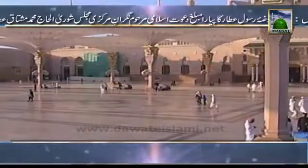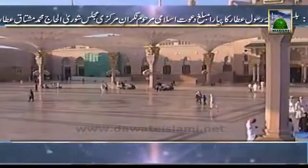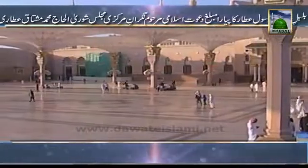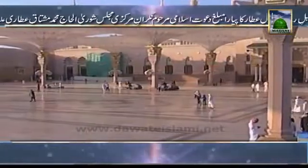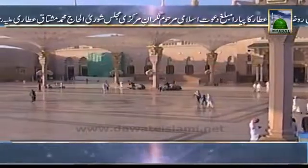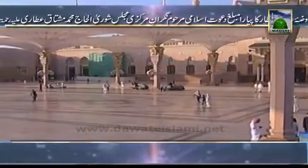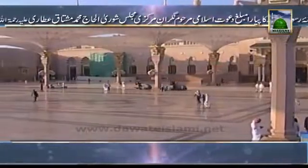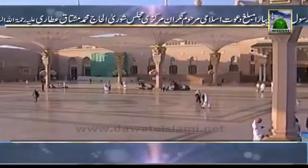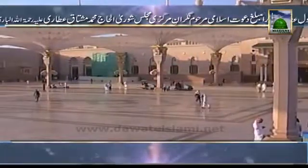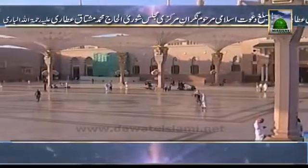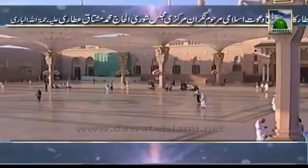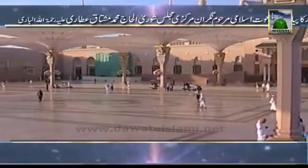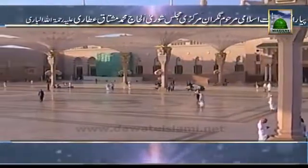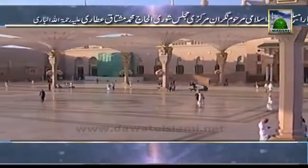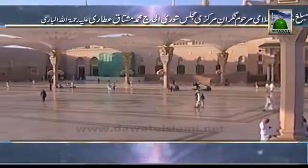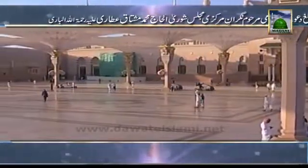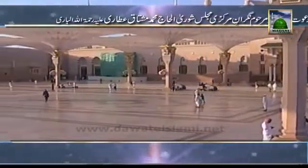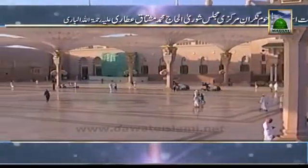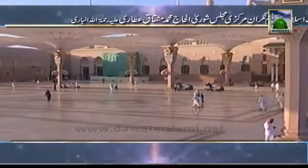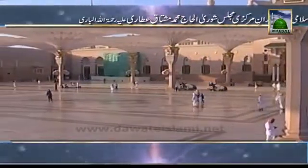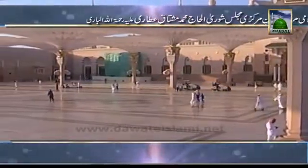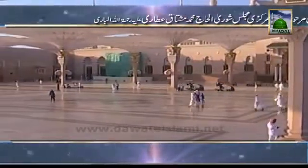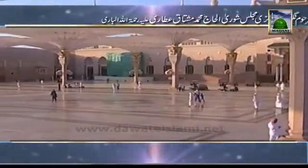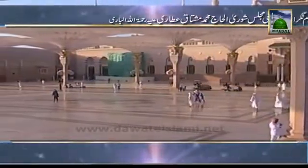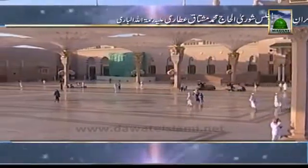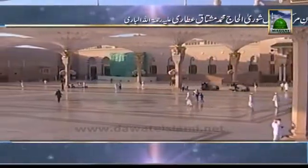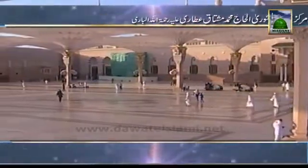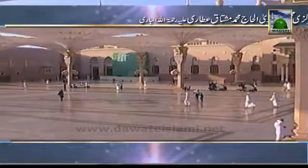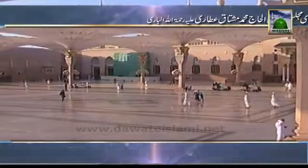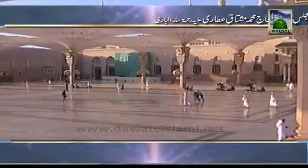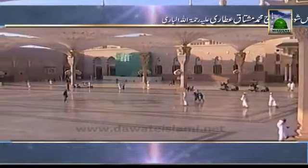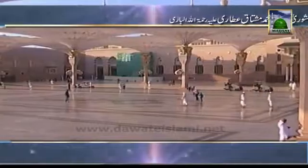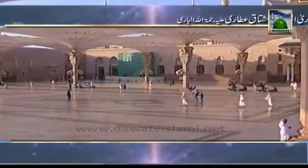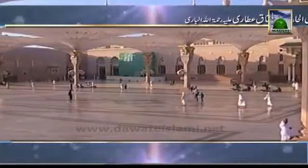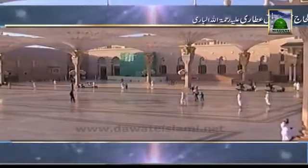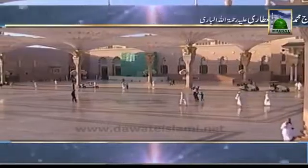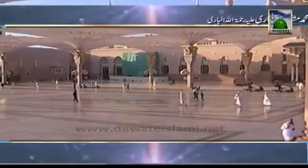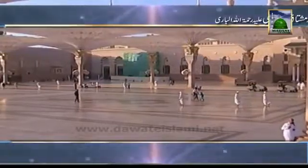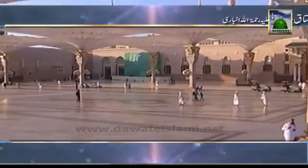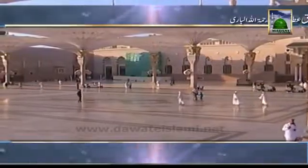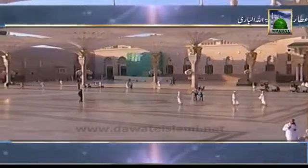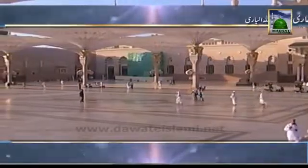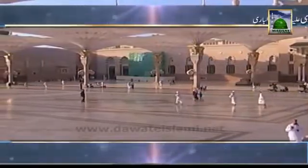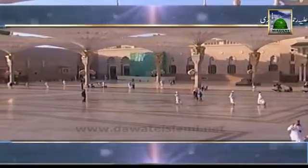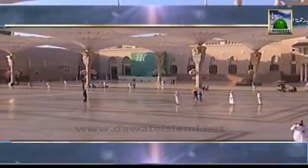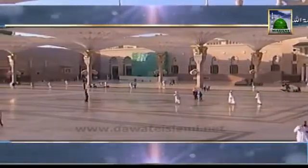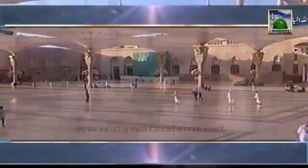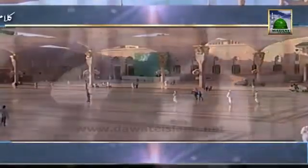کا اس کو مہمان کیا، جس پر نظر